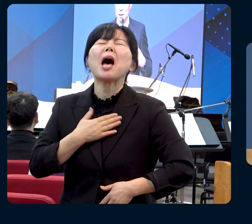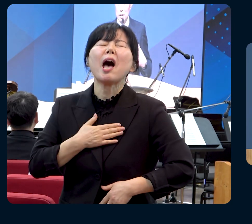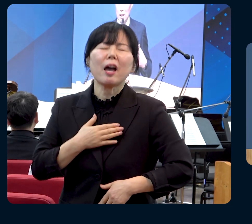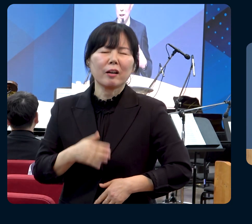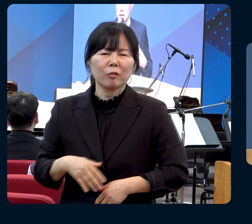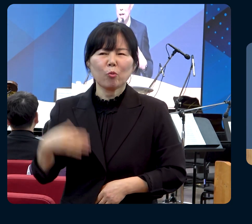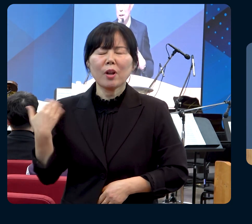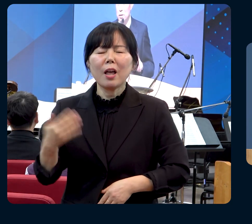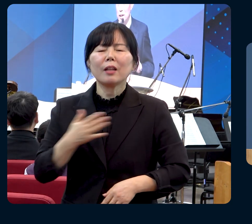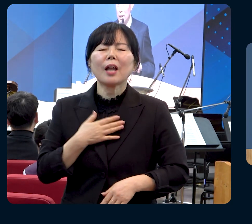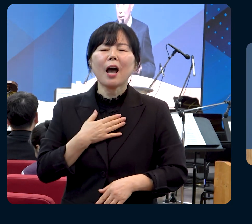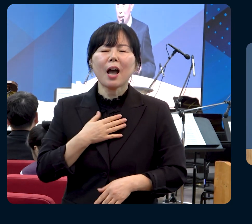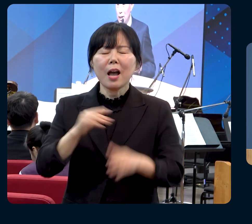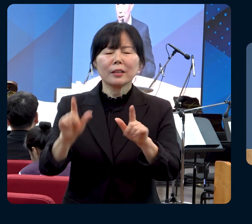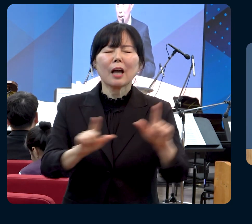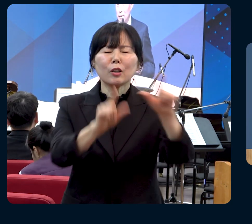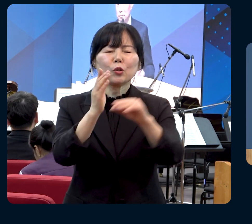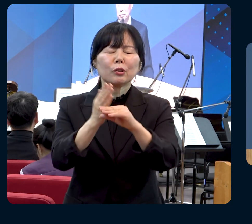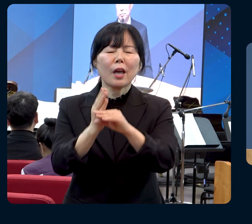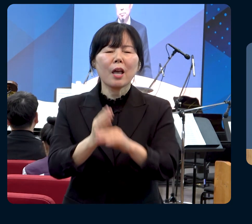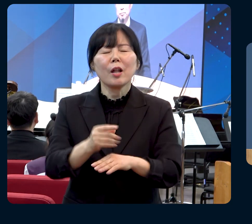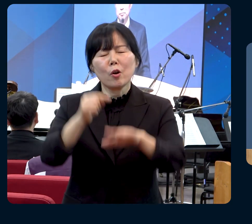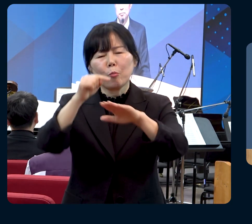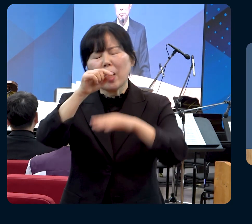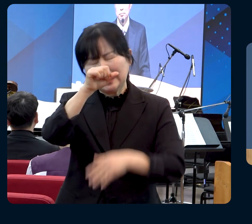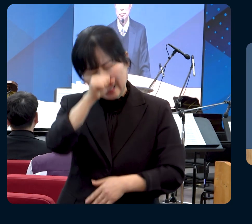어떻게든 착하게 살아야 되지 않겠나.